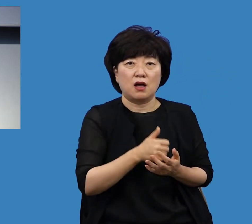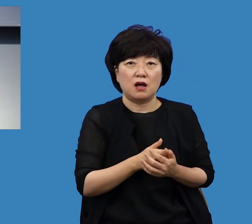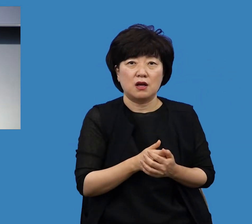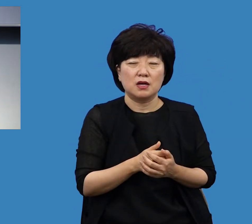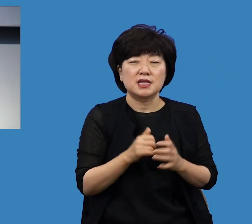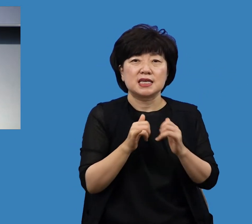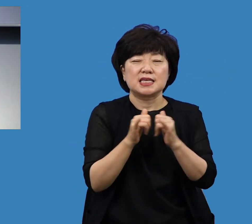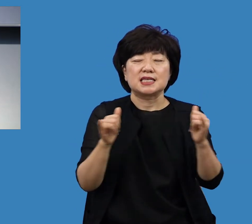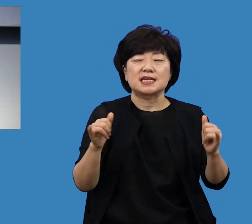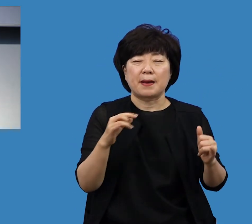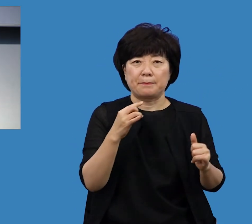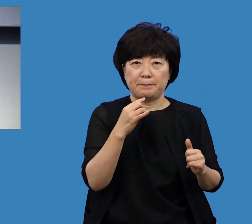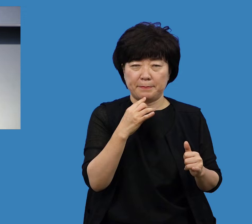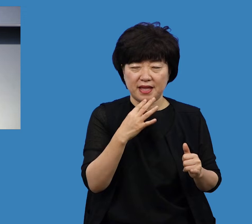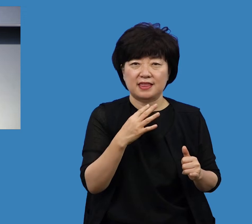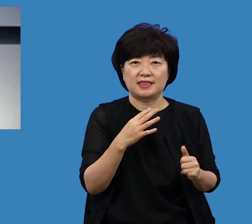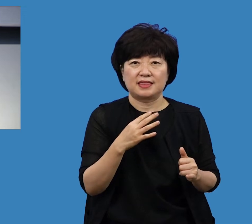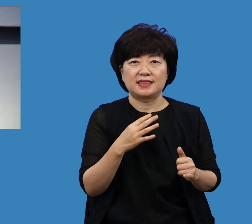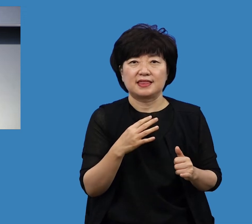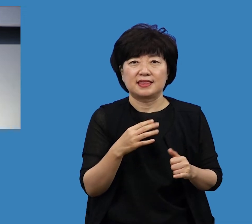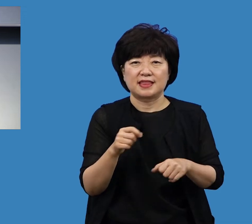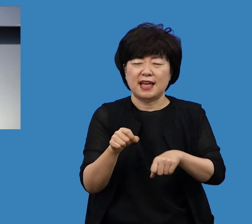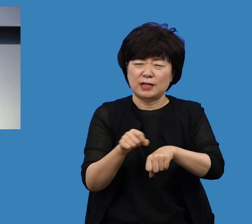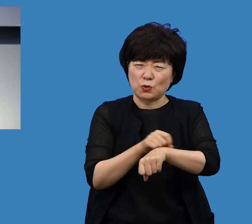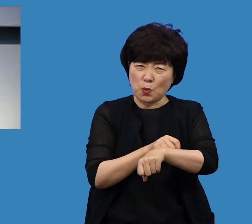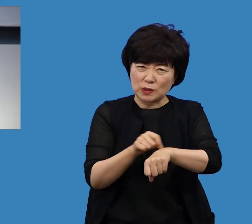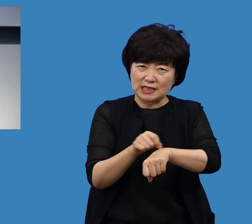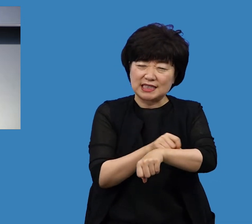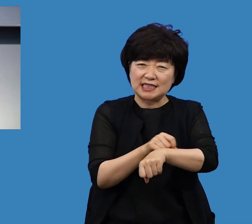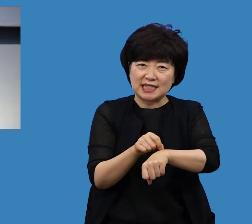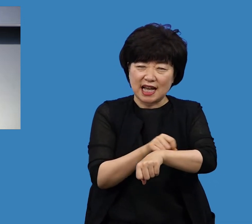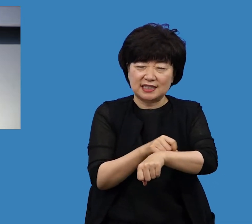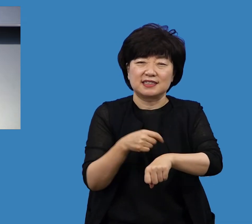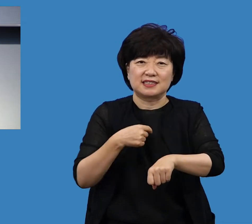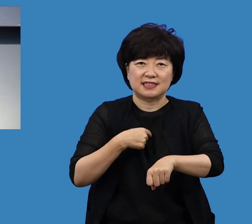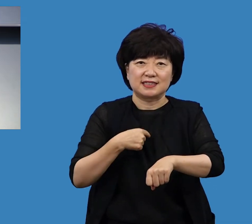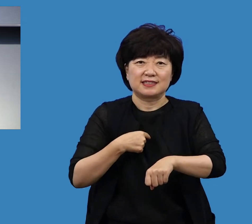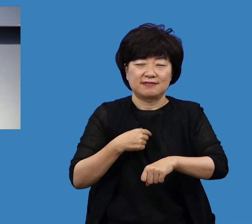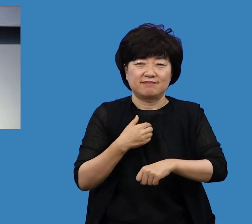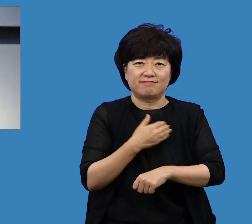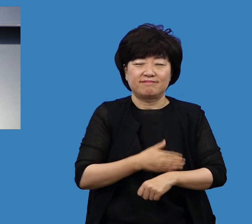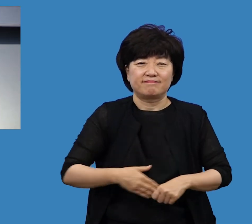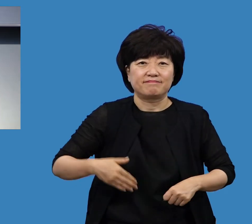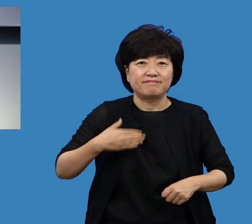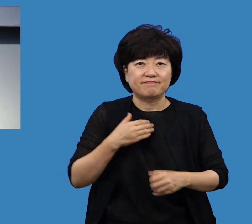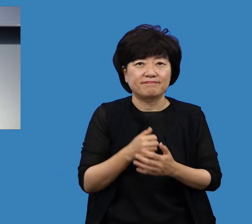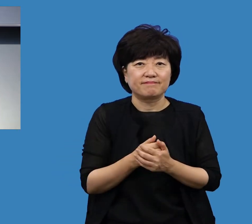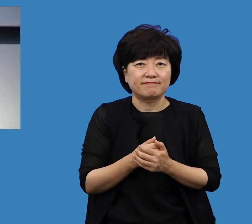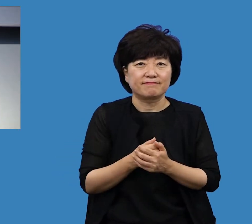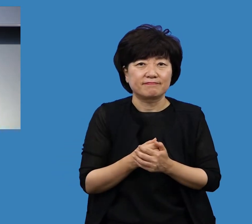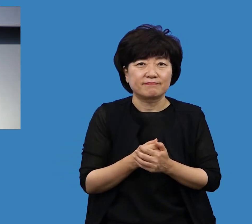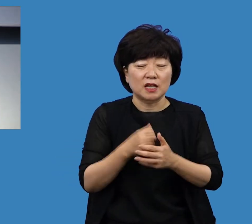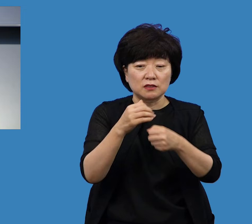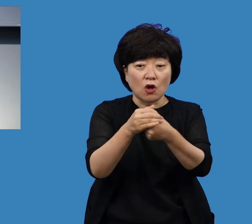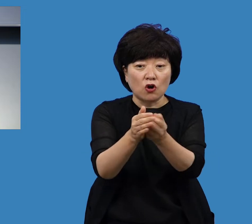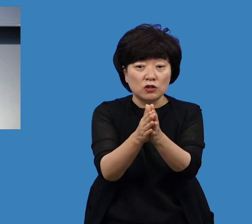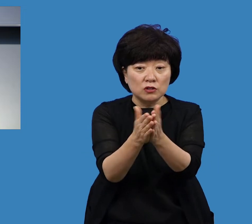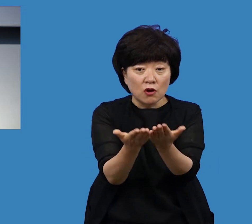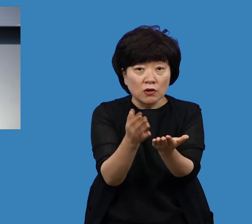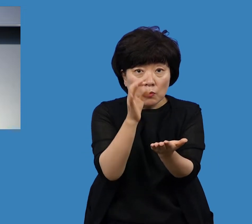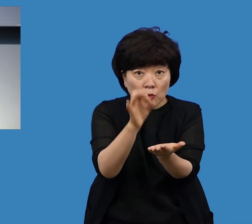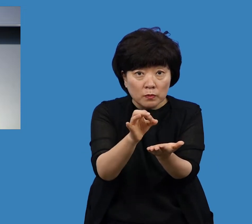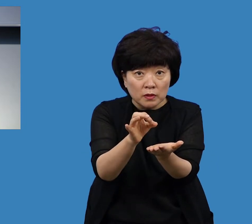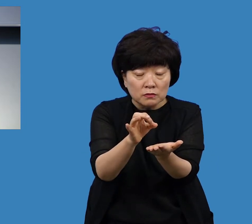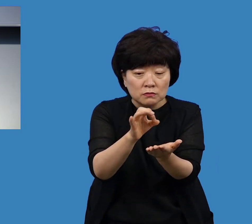그것이 인간만의 독특한 어떤 속성입니다. 성경을 보면 인간 말고 동물들도